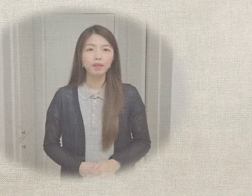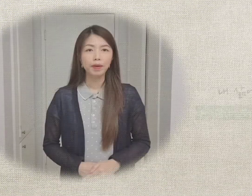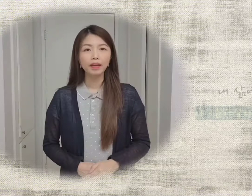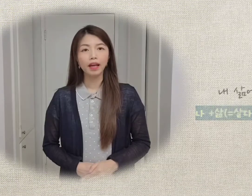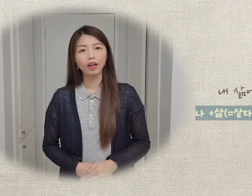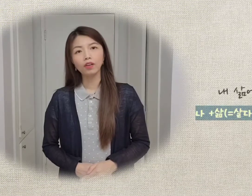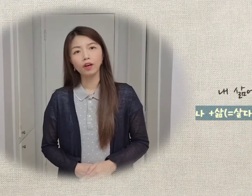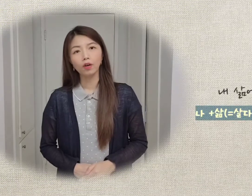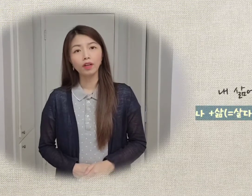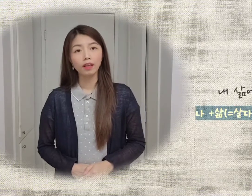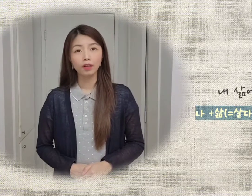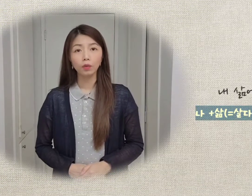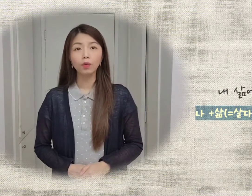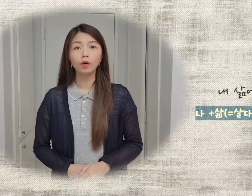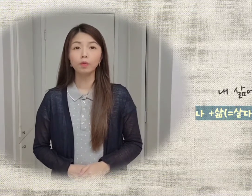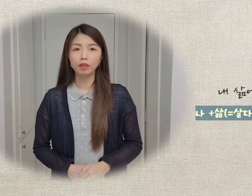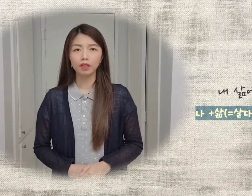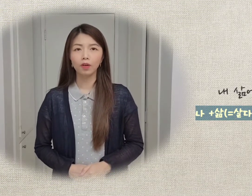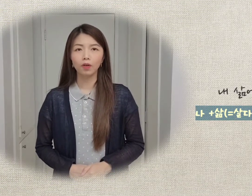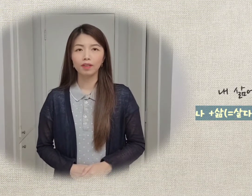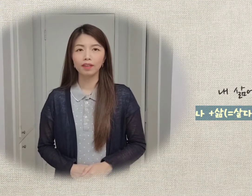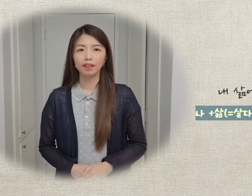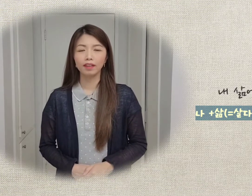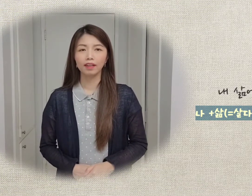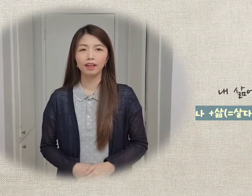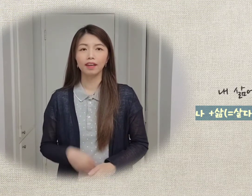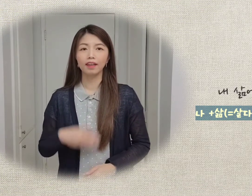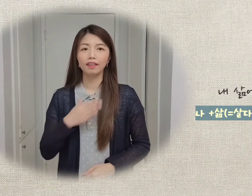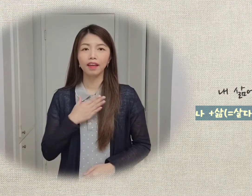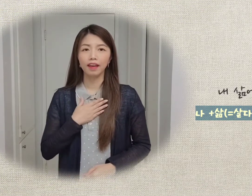내 삶에 당연한 건 하나도 없었던